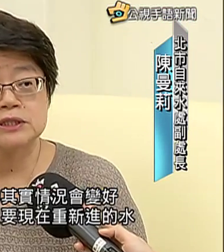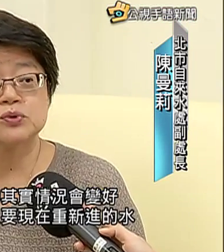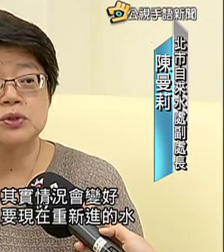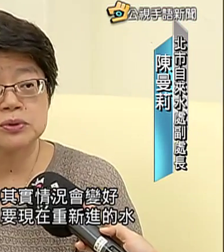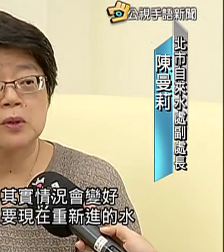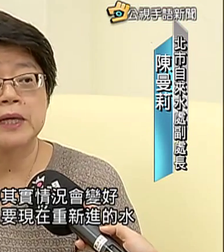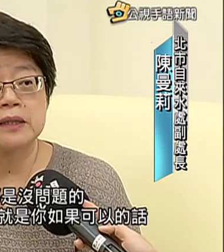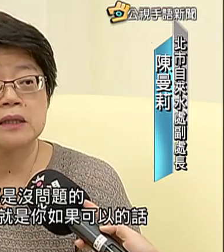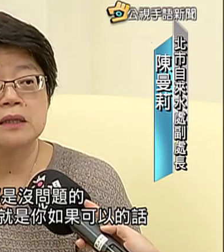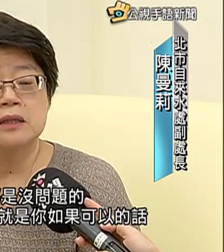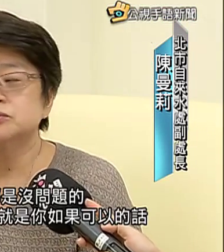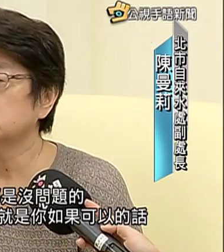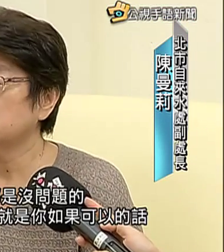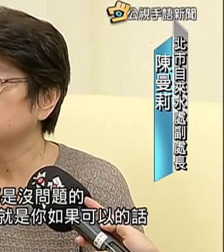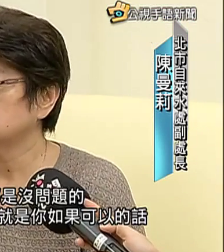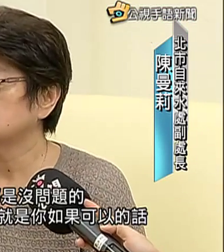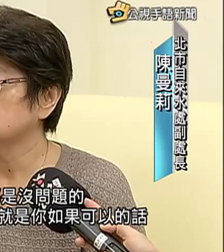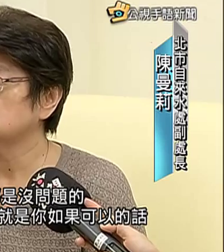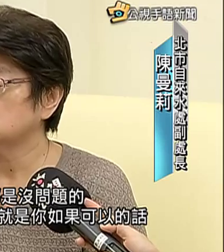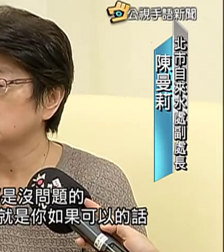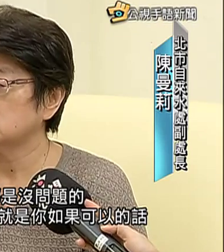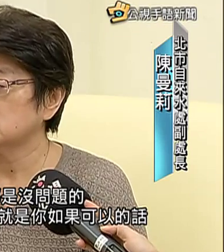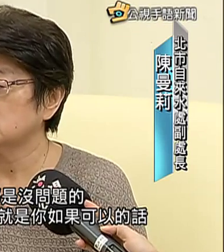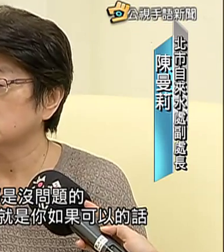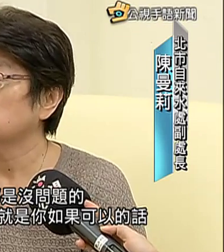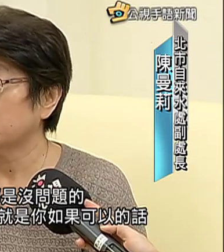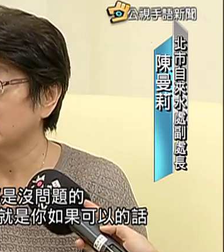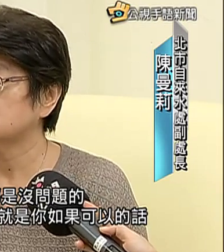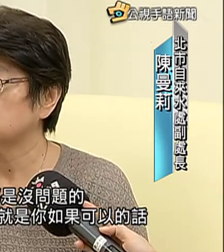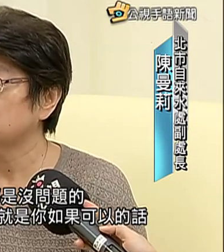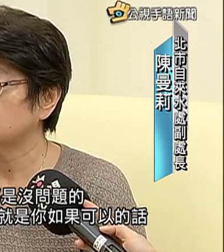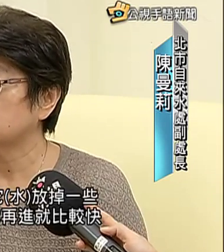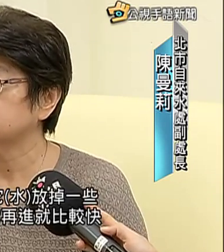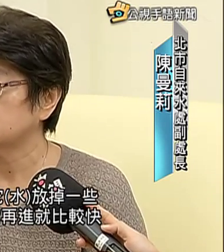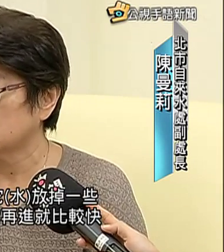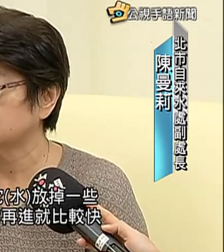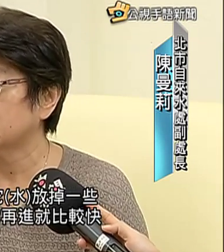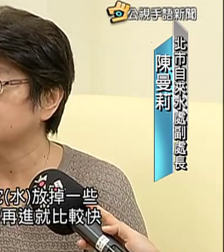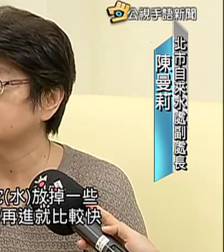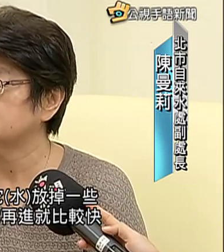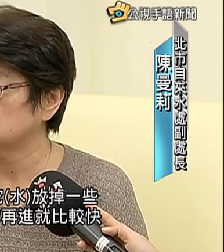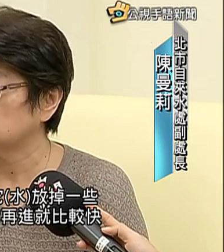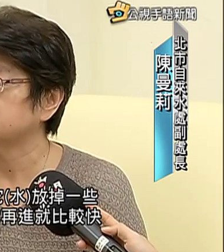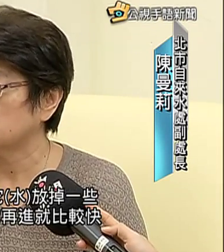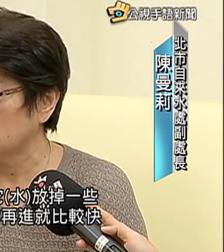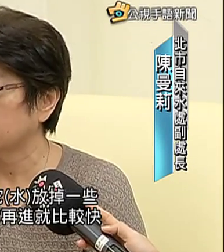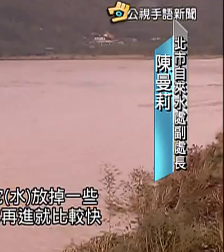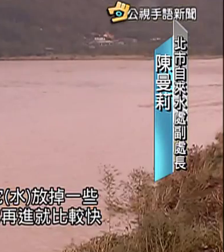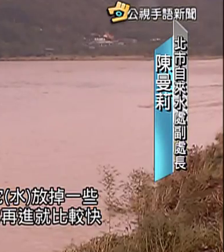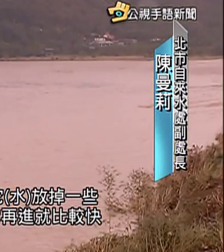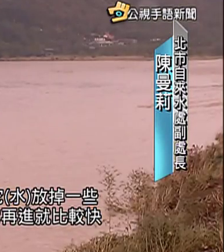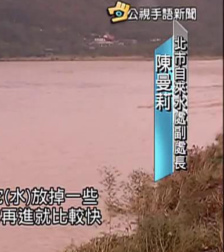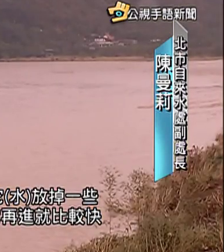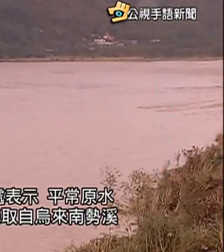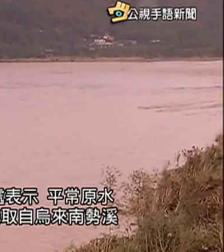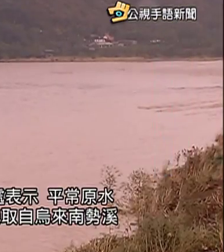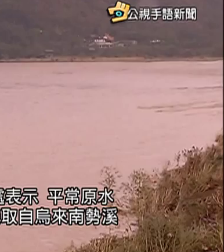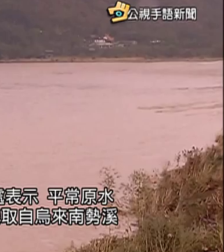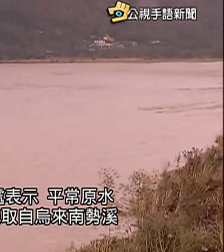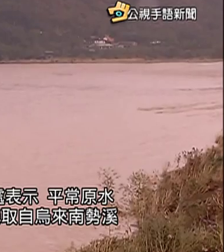的水都是 OK 的，所以要么就是你如果可以的话，把它又放掉一些，然后让它再进就会比较快。 北水处表示，平常原